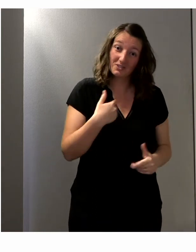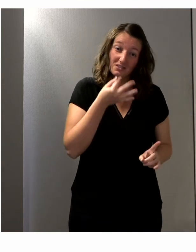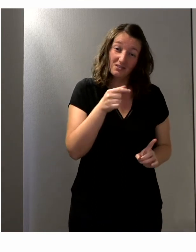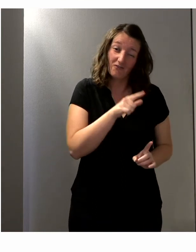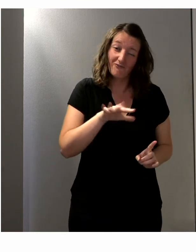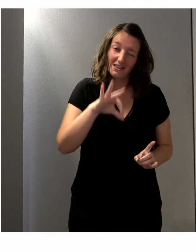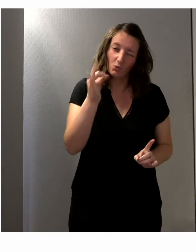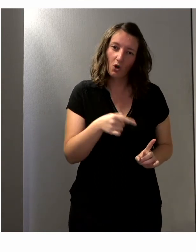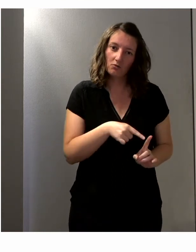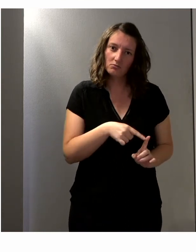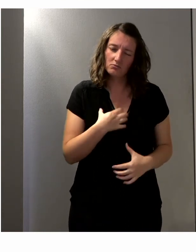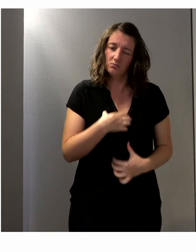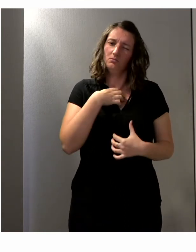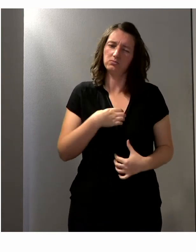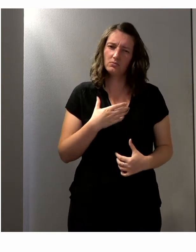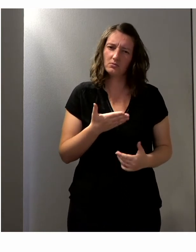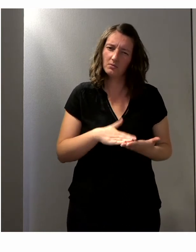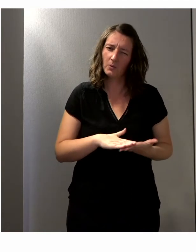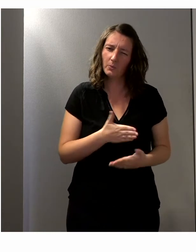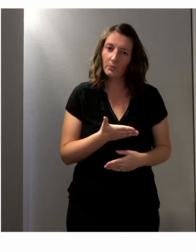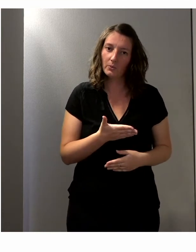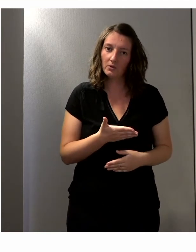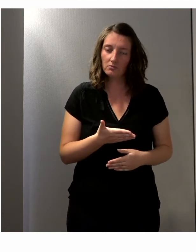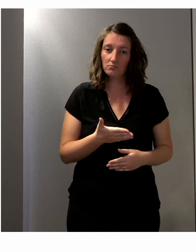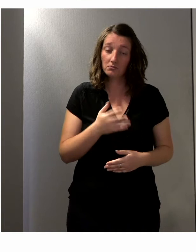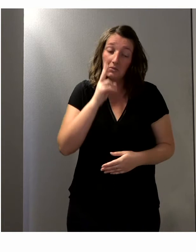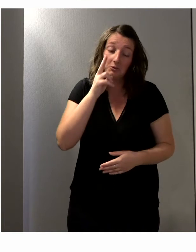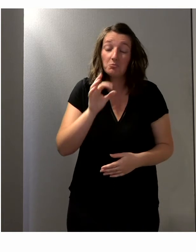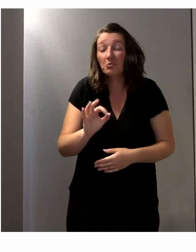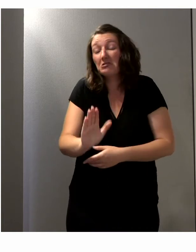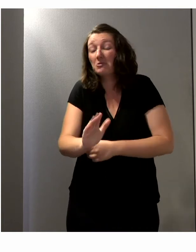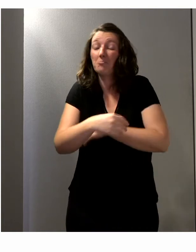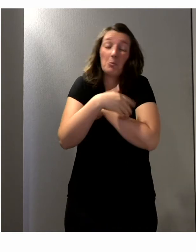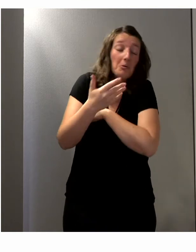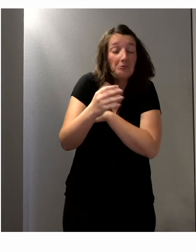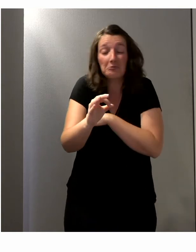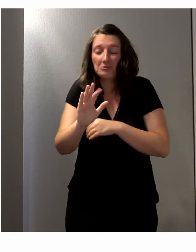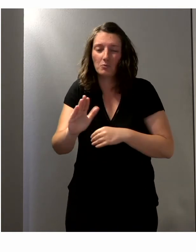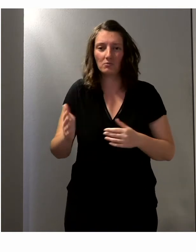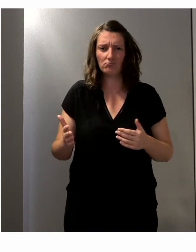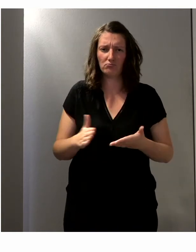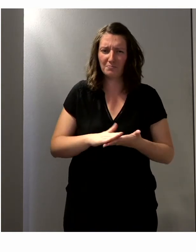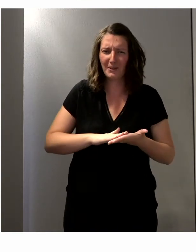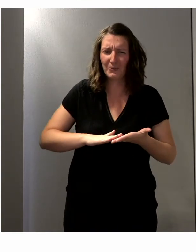encore plus choquant. Comment est-ce qu'on peut s'habituer à ça? Parce que, comme